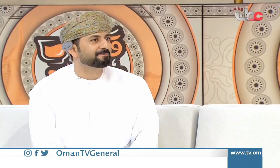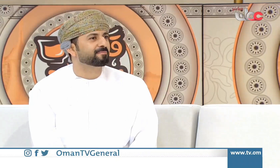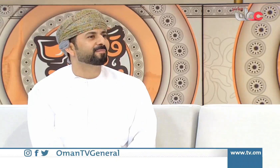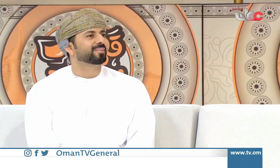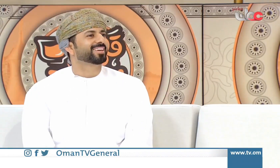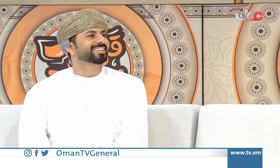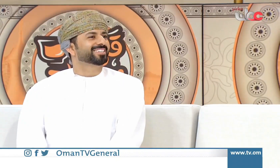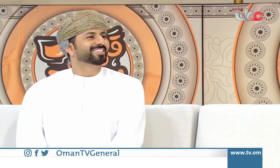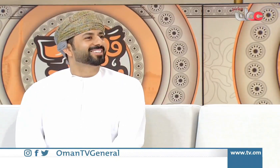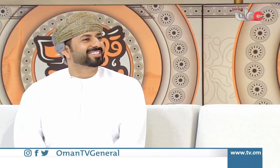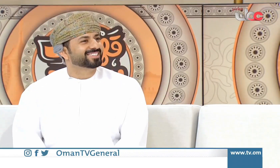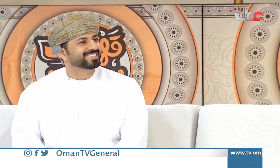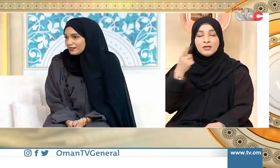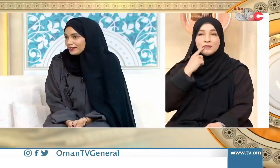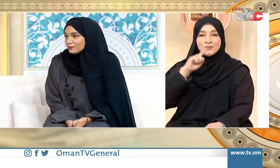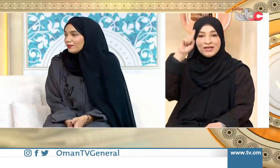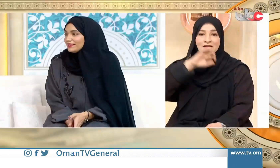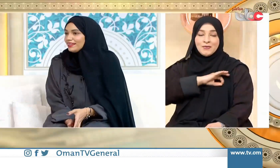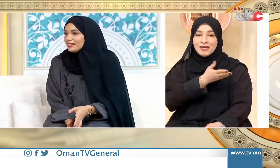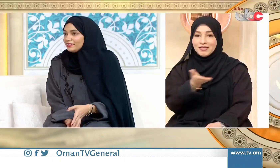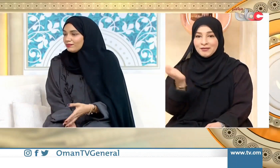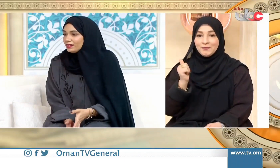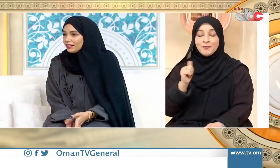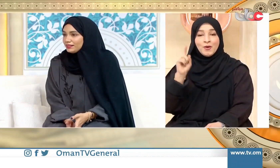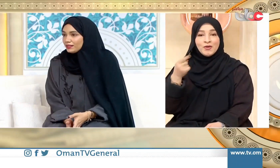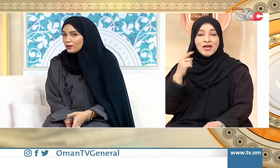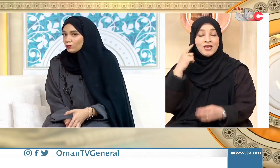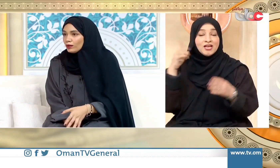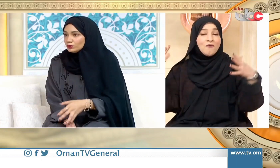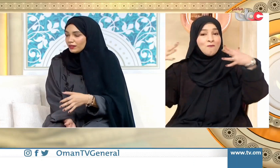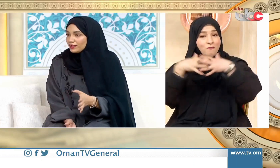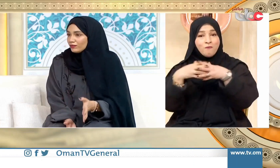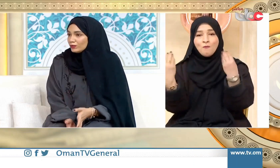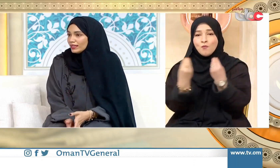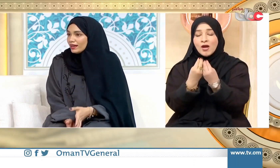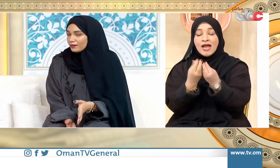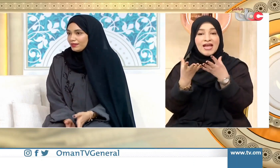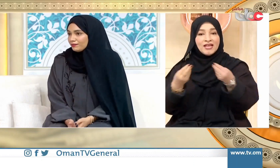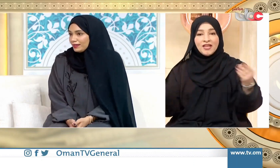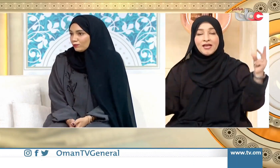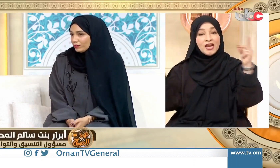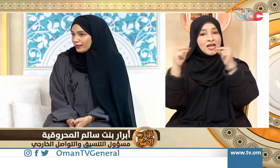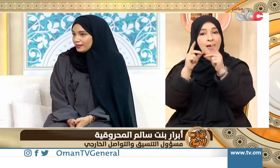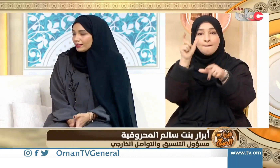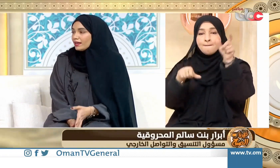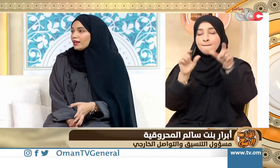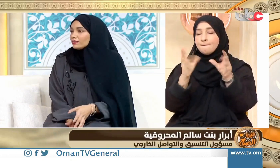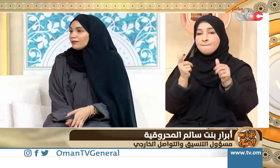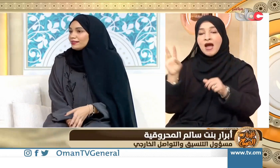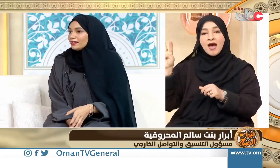في هذا الملتقى. أول شيء بسم الله الرحمن الرحيم، طبعا كان عدد الفنانين أو المشاركين في الملتقى 40 فنان